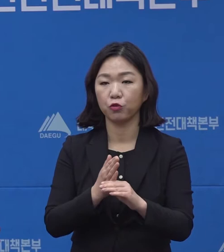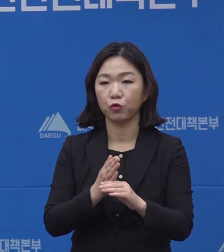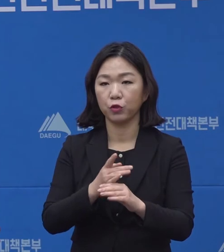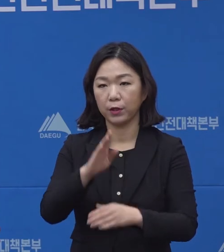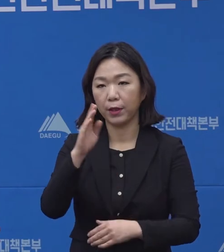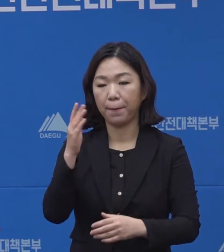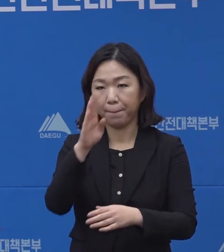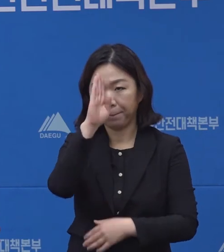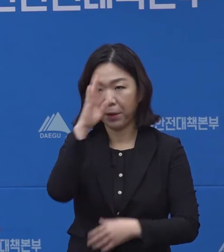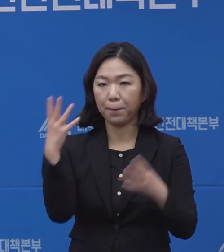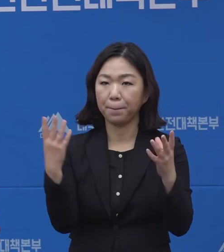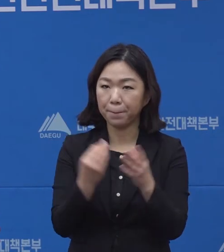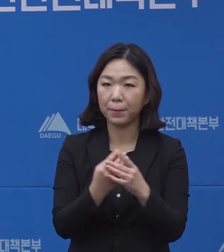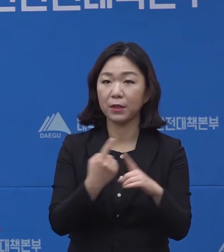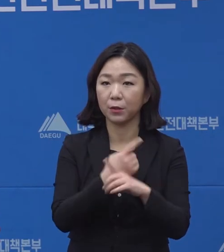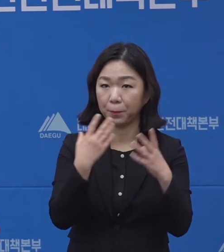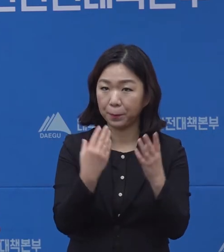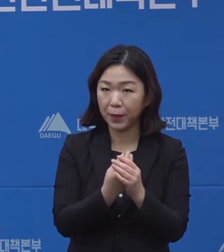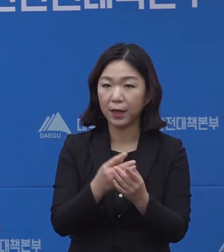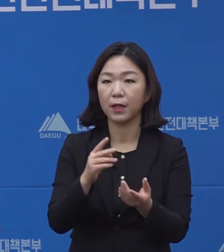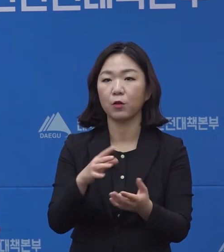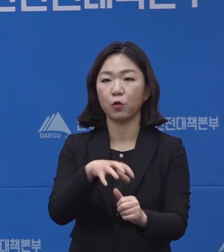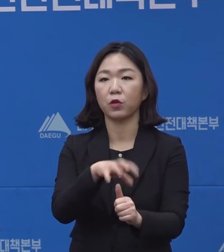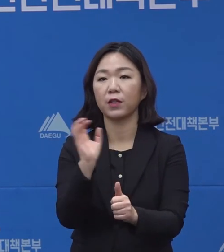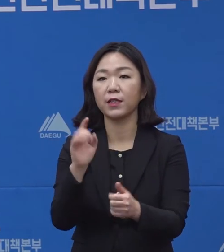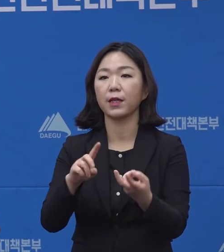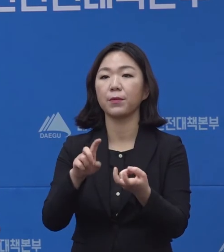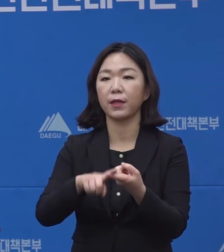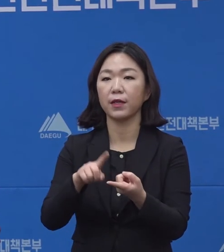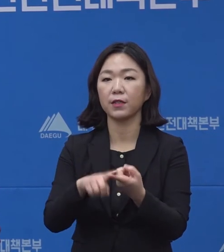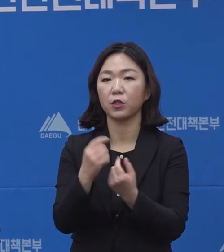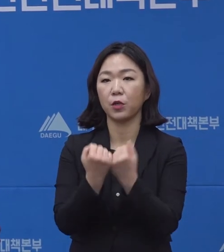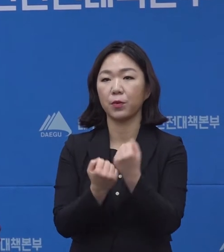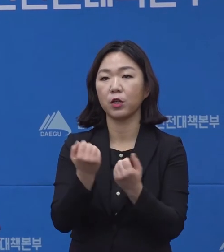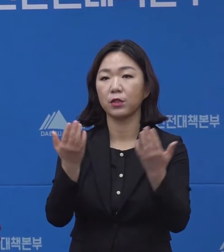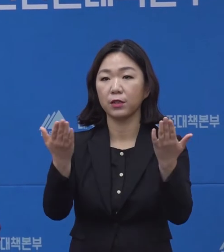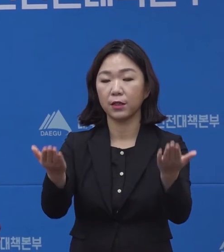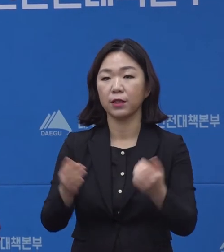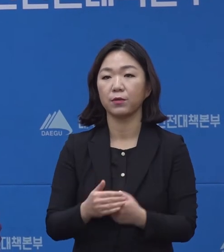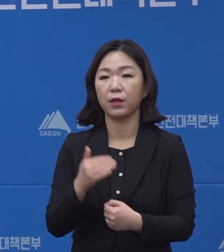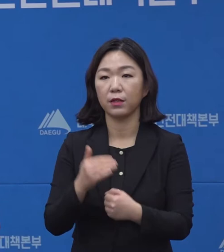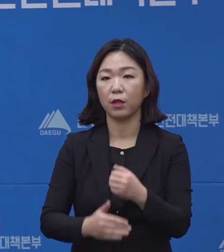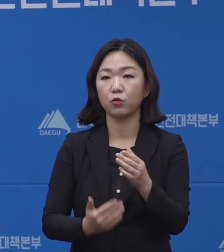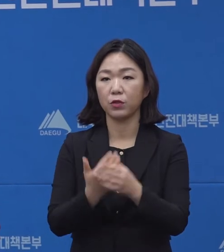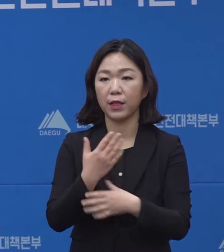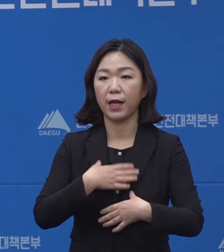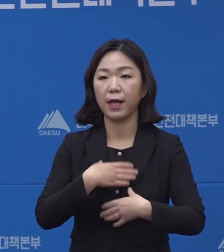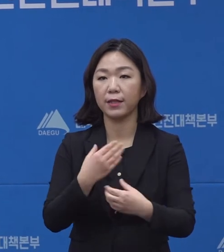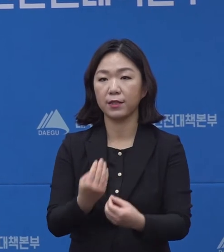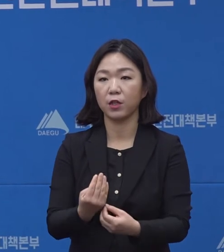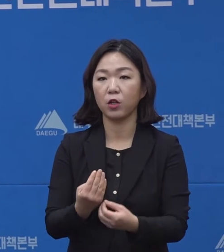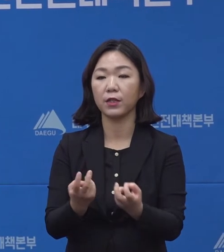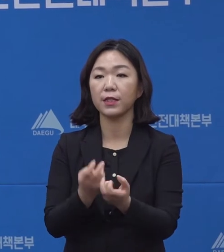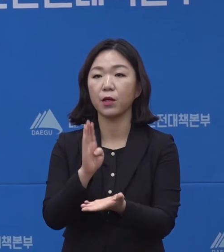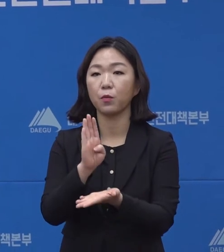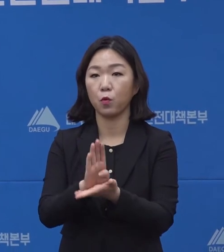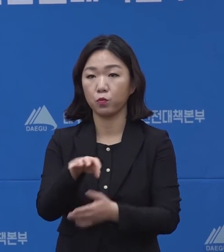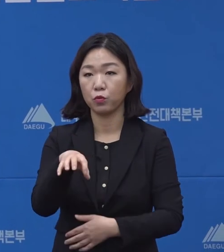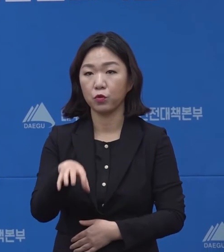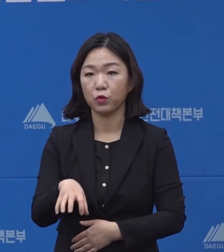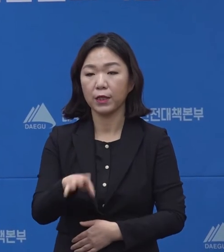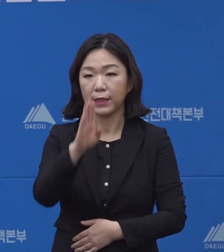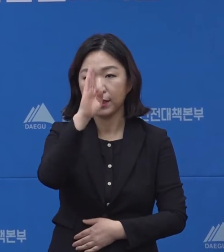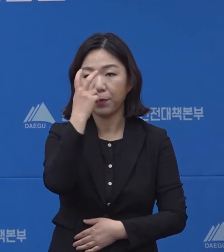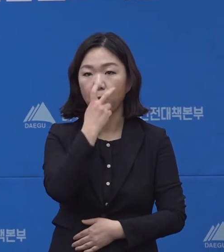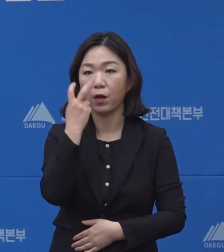판정과 격리 해제 지침에 대해서 말씀드리겠습니다. 대구광역시 재난안전대책본부는